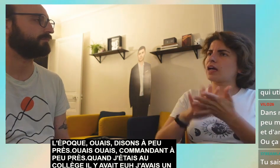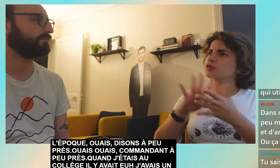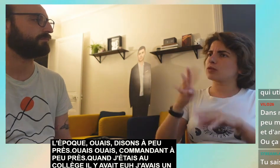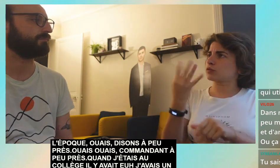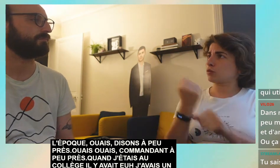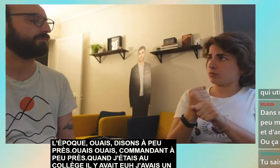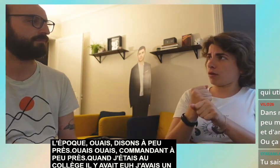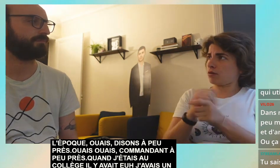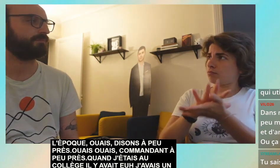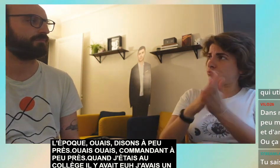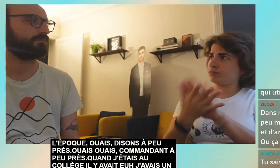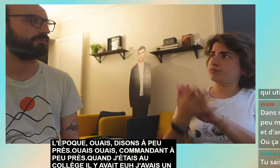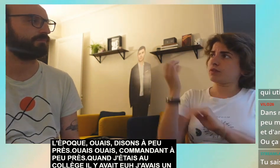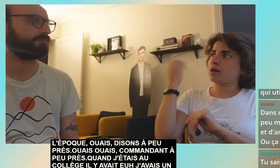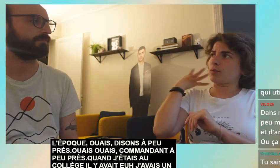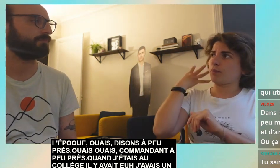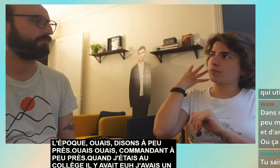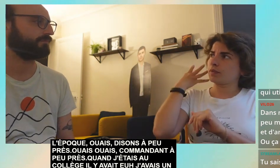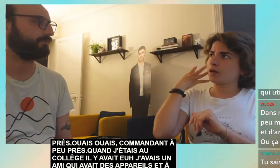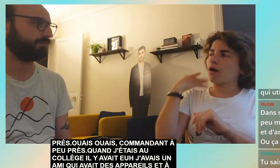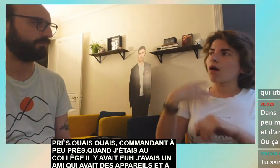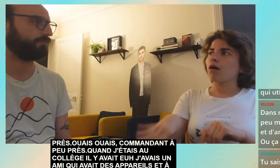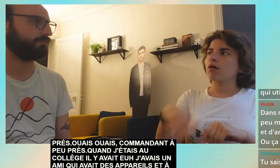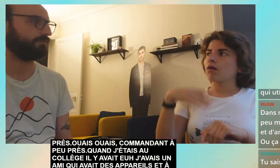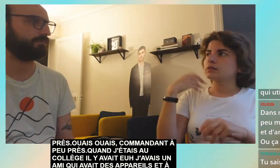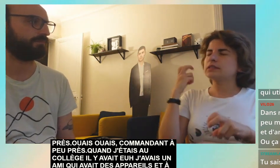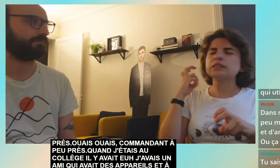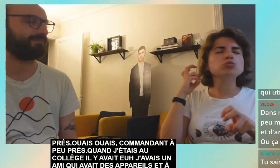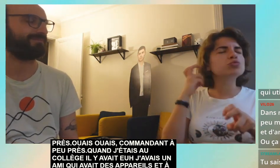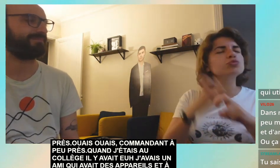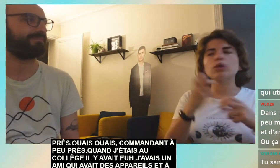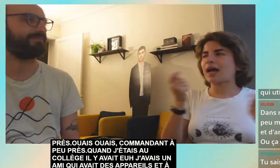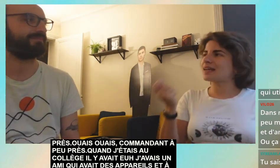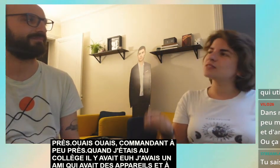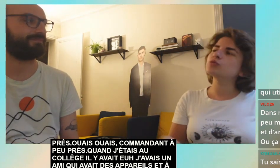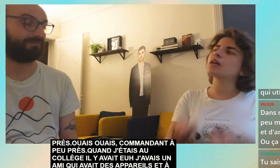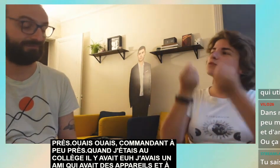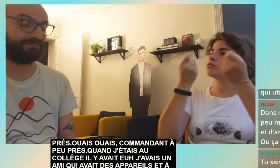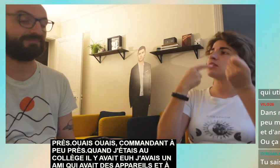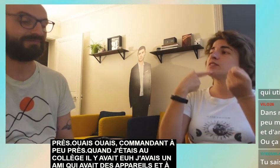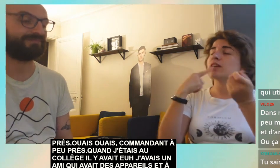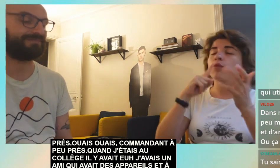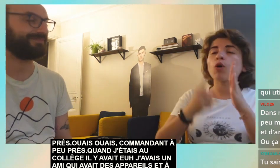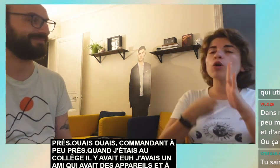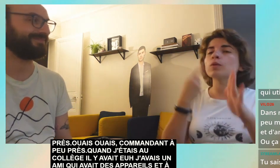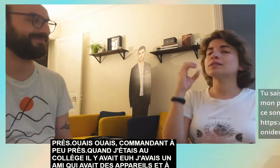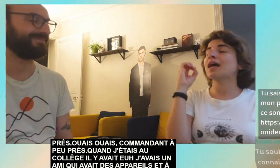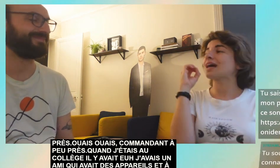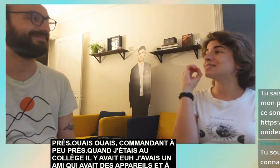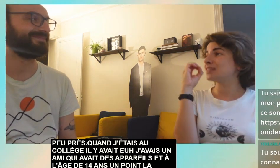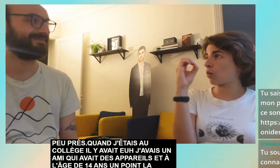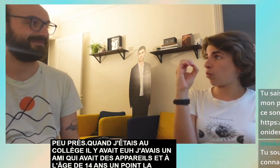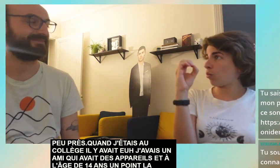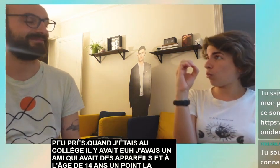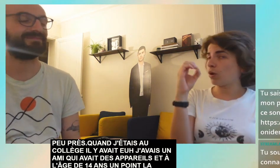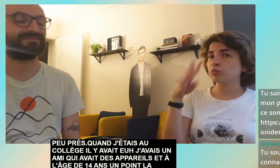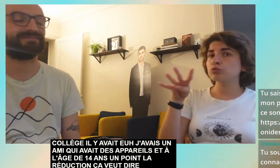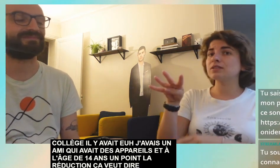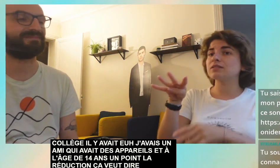de 14 ans, un plan. Dû à la rééducation, ça veut dire qu'il va recommencer à dire.